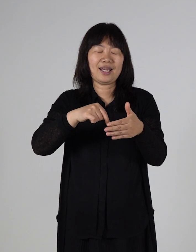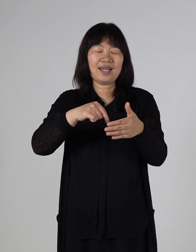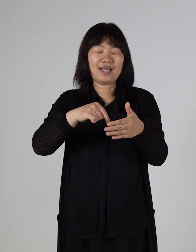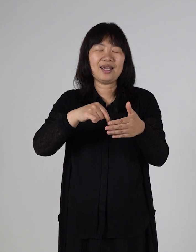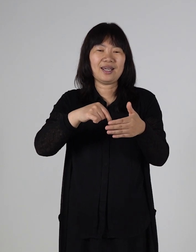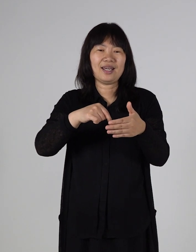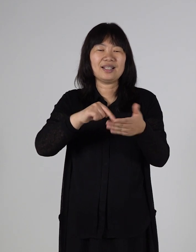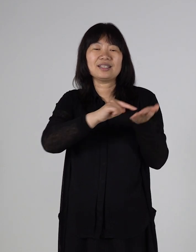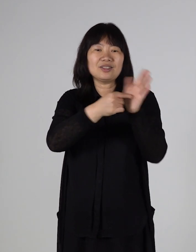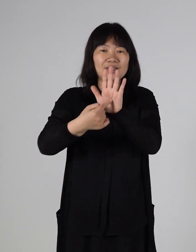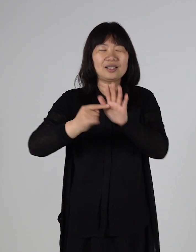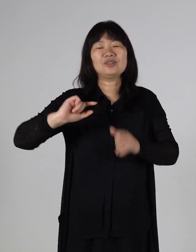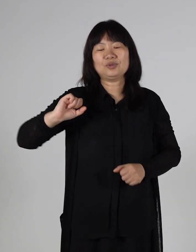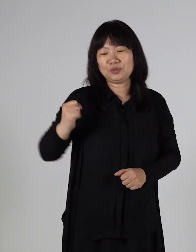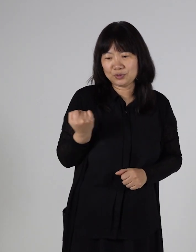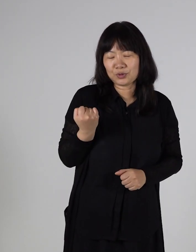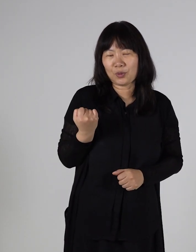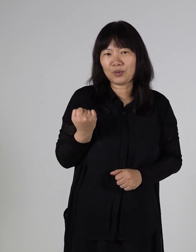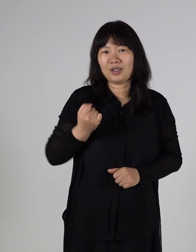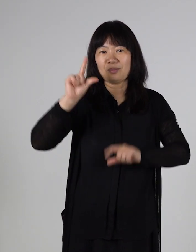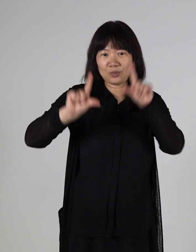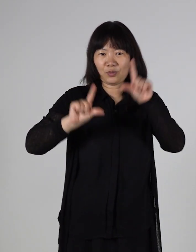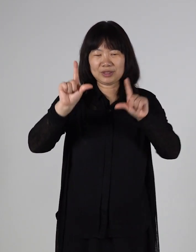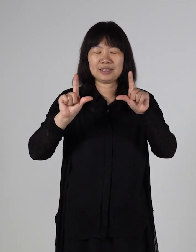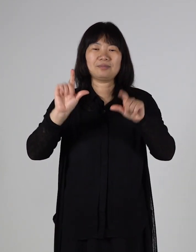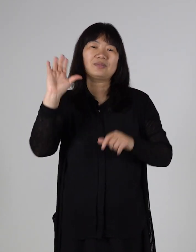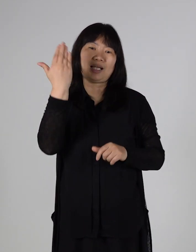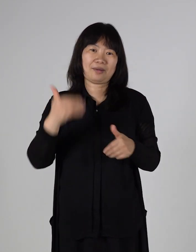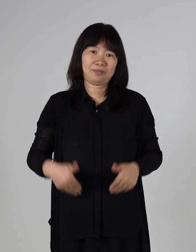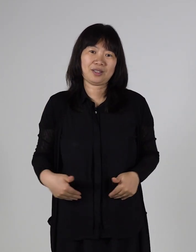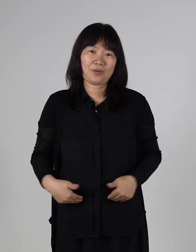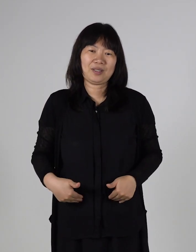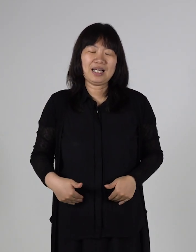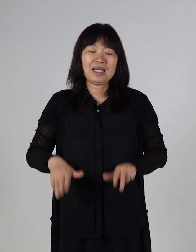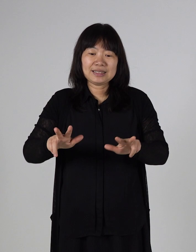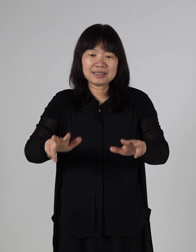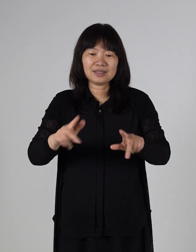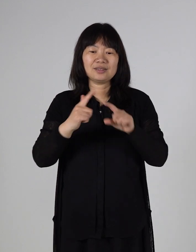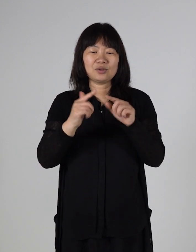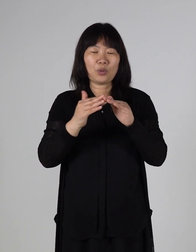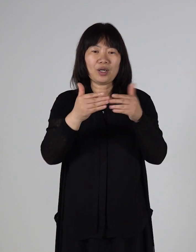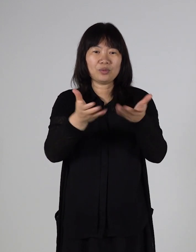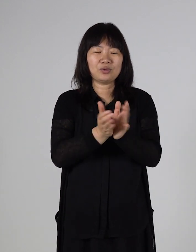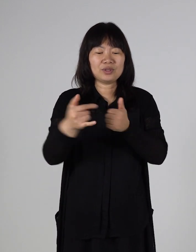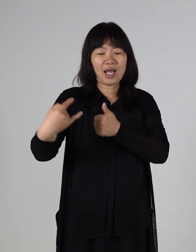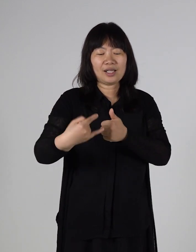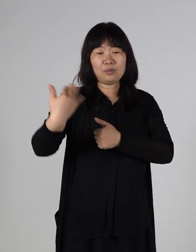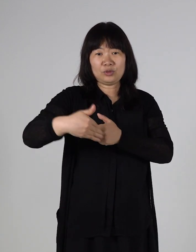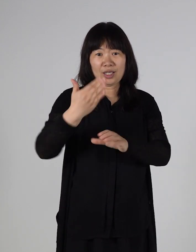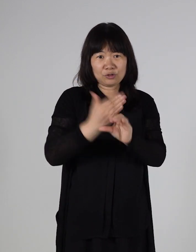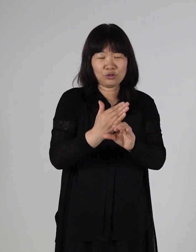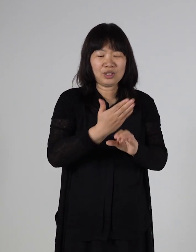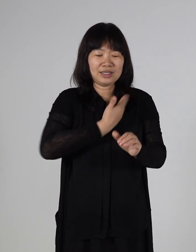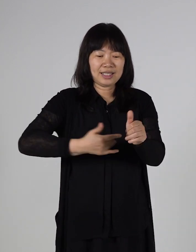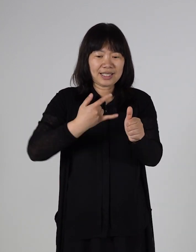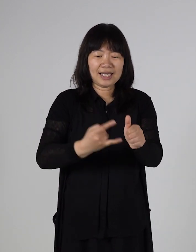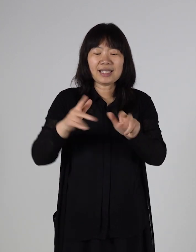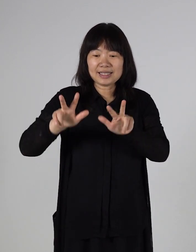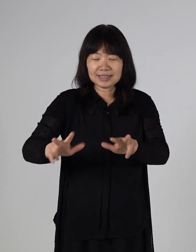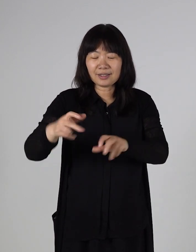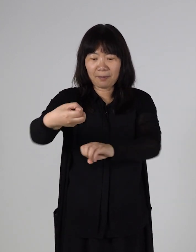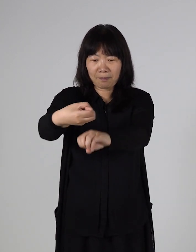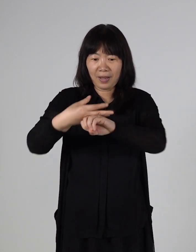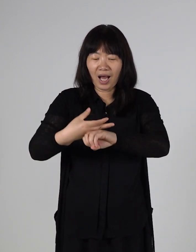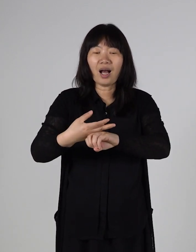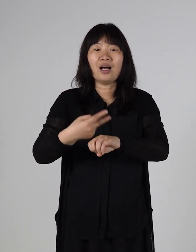순종의 스타일이 돼야 돼요. 이것이 교회 공동체에게 지금 부탁하고 있다는 겁니다. 제자들에게 이 얘기를 지금 하고